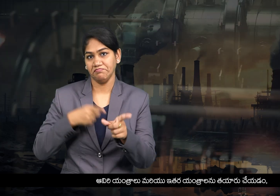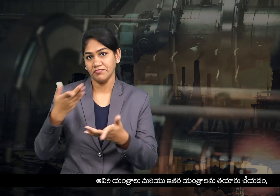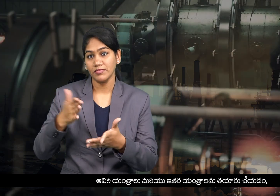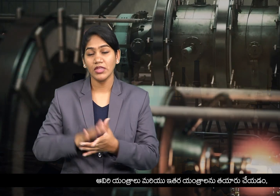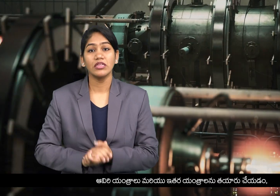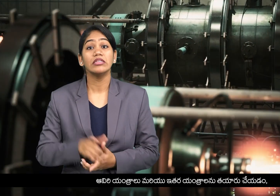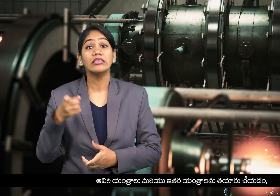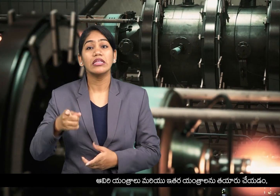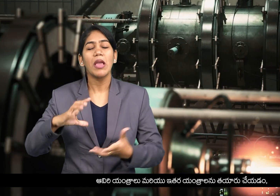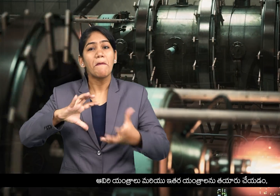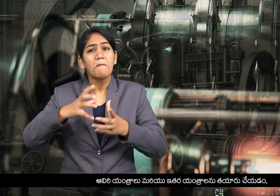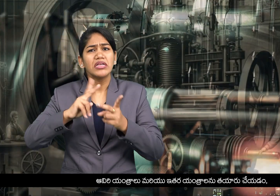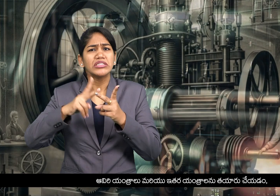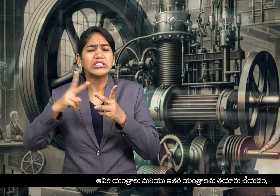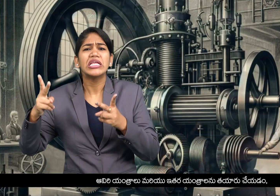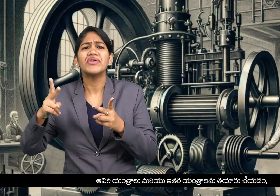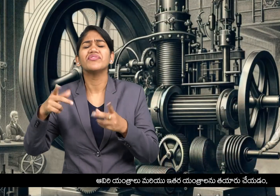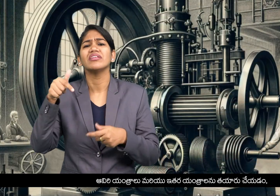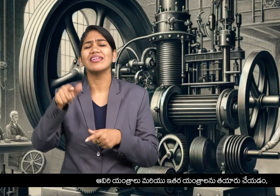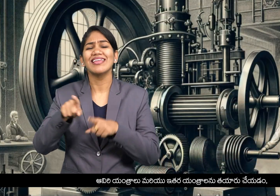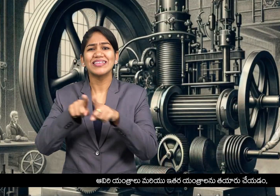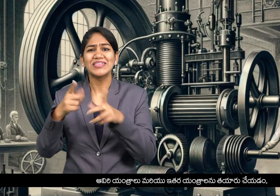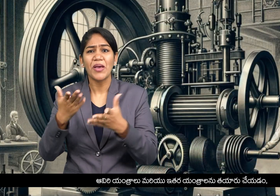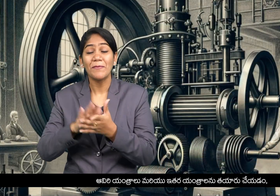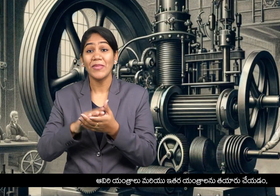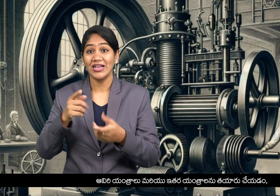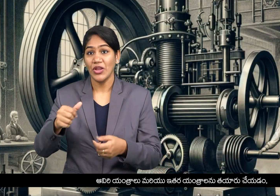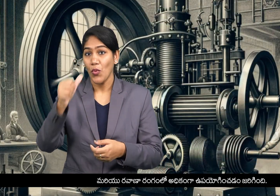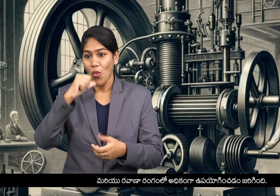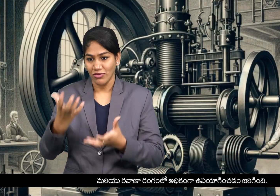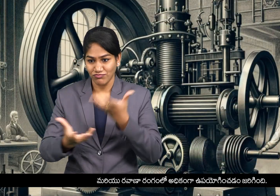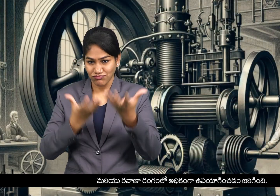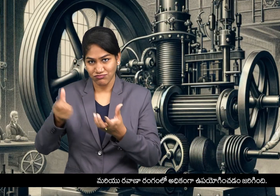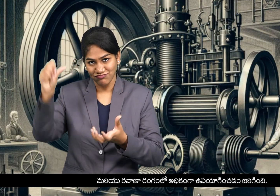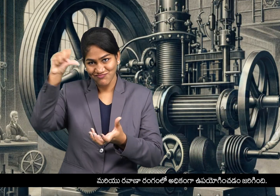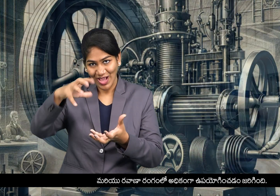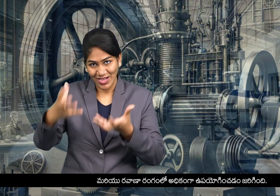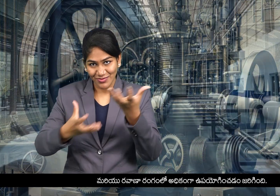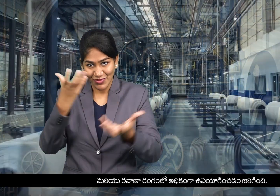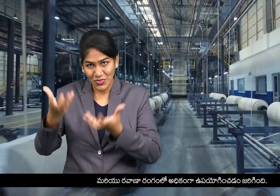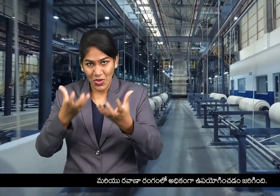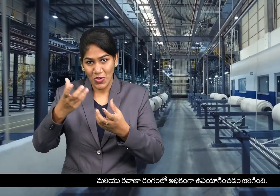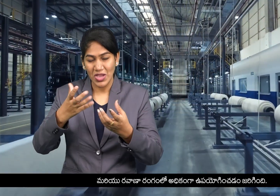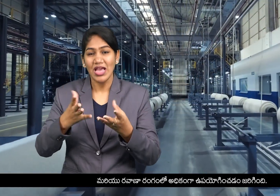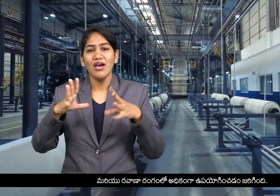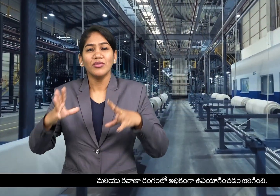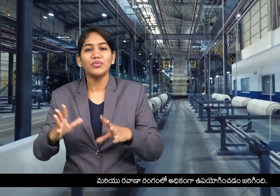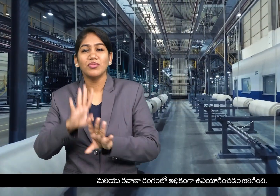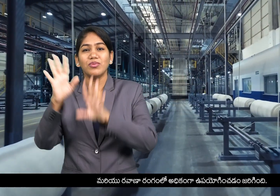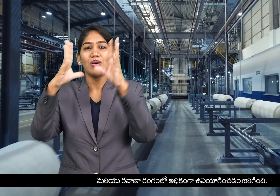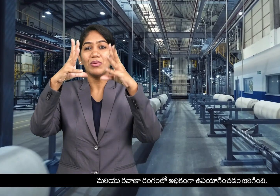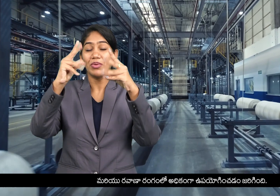ఆవిరి యంత్రాలు మరియు ఇతర యంత్రాలను తయారు చేయడం మరియు రవాణా రంగంలో అధికంగా ఉపయోగించడం జరిగింది.